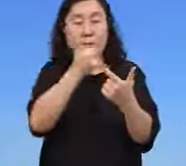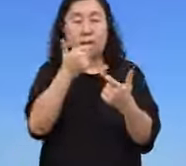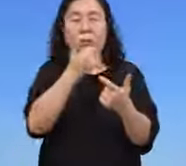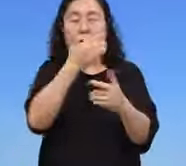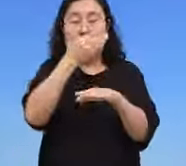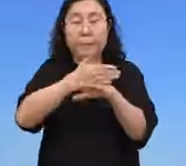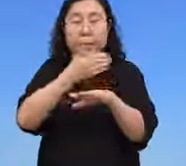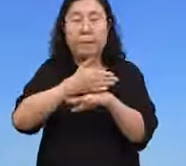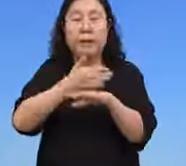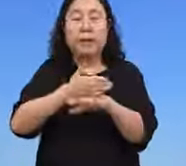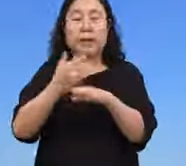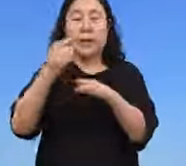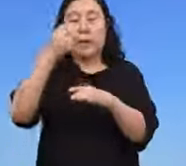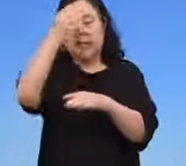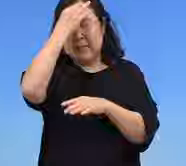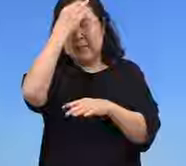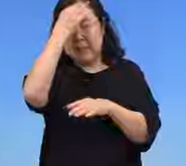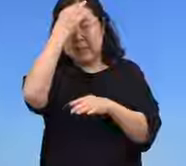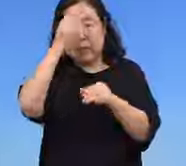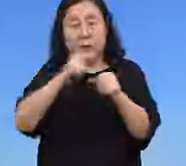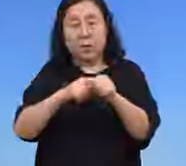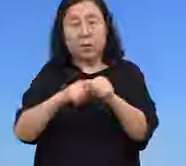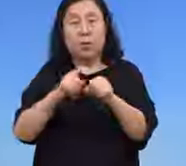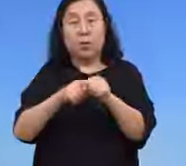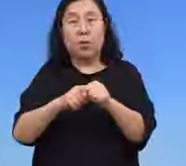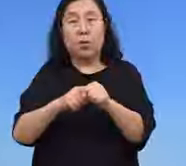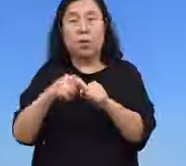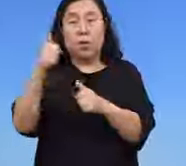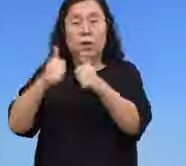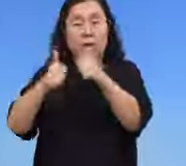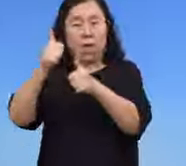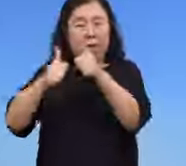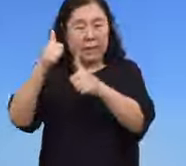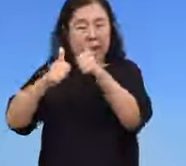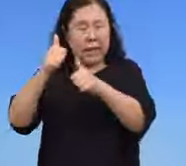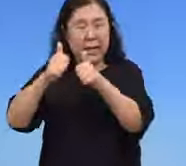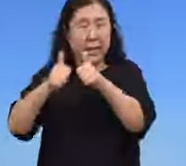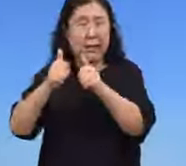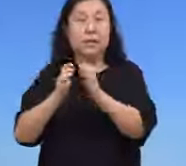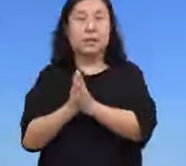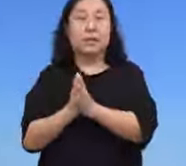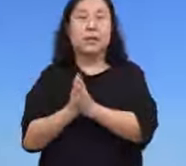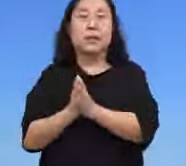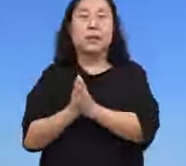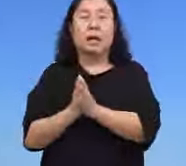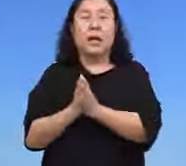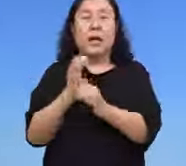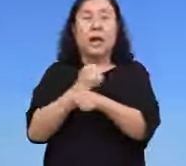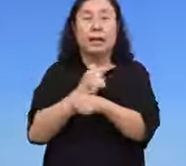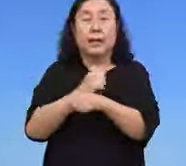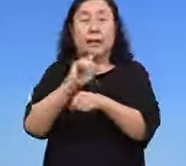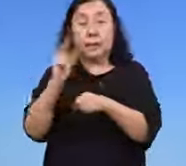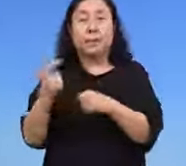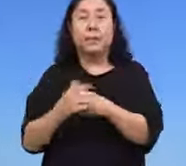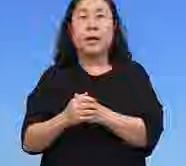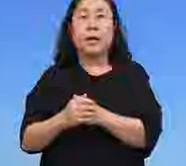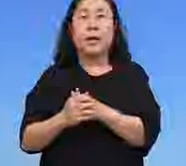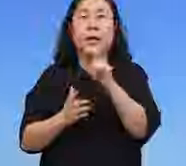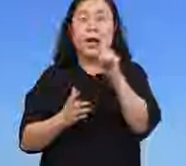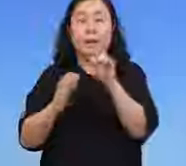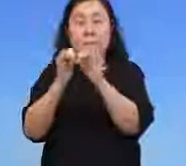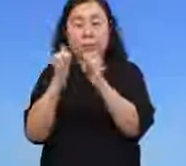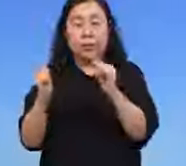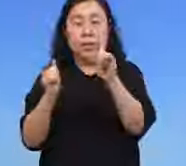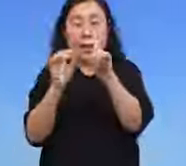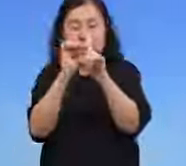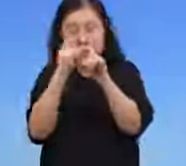너무 고마워요. 그냥 기계적으로 1등부터 15등을 뽑듯이 경쟁하듯 무슨 대그룹에서 직원 뽑듯 하지 아니하고,